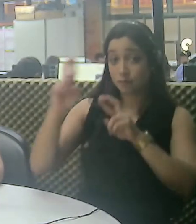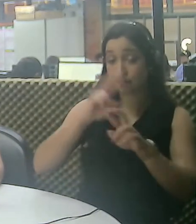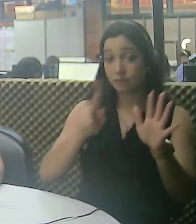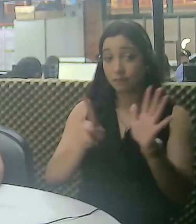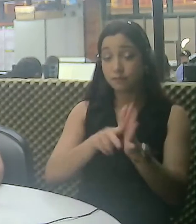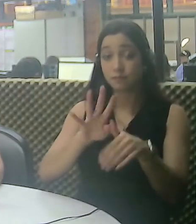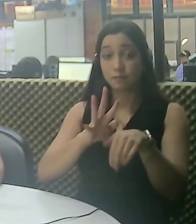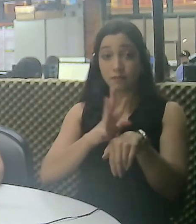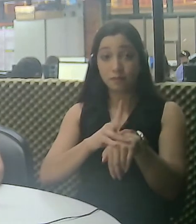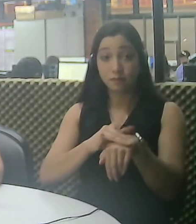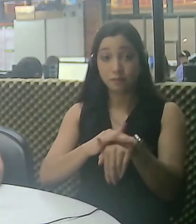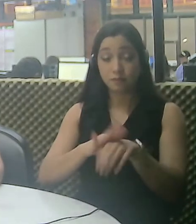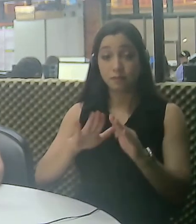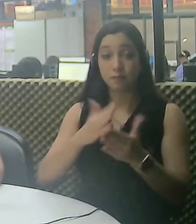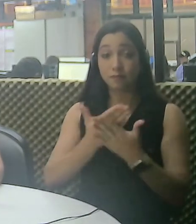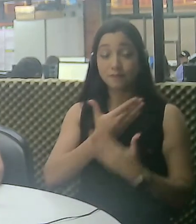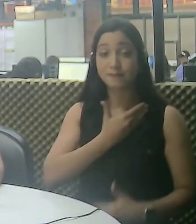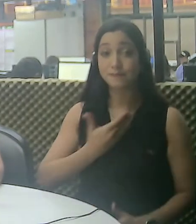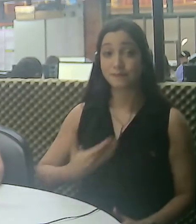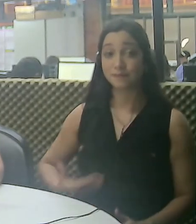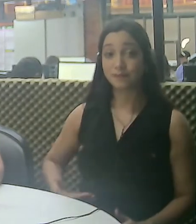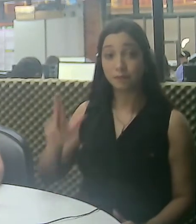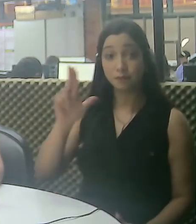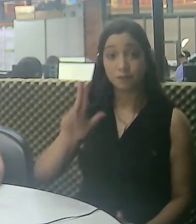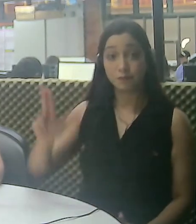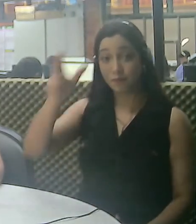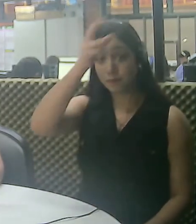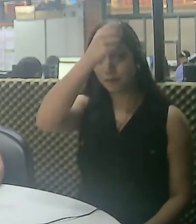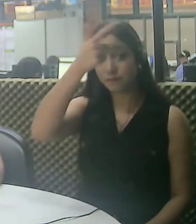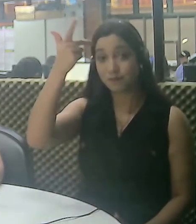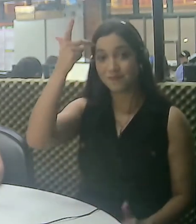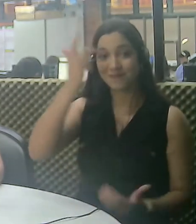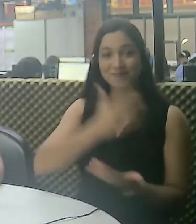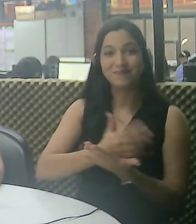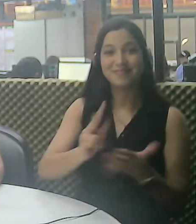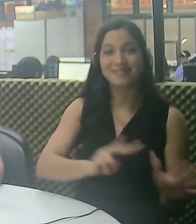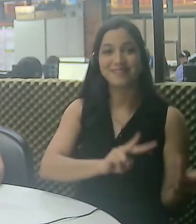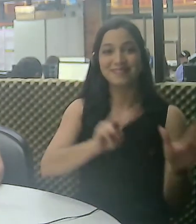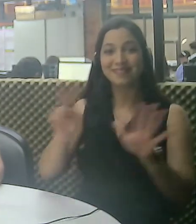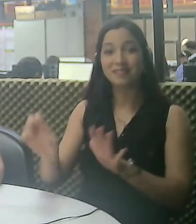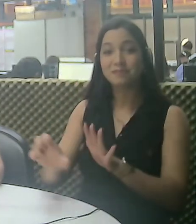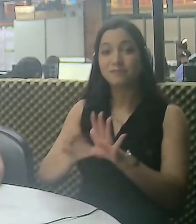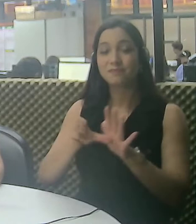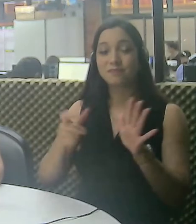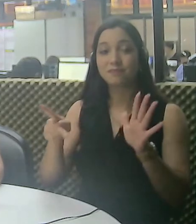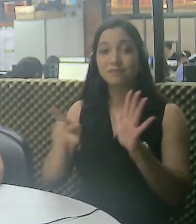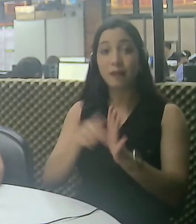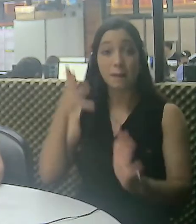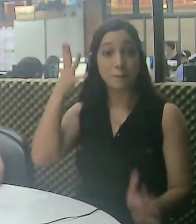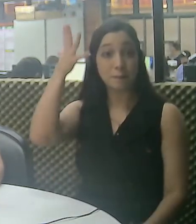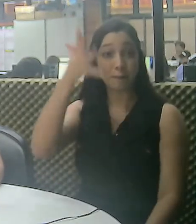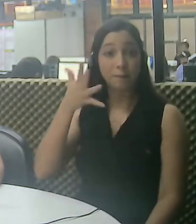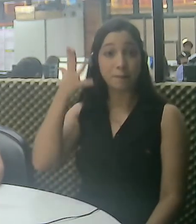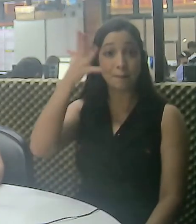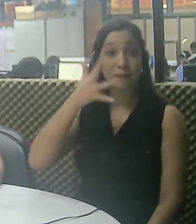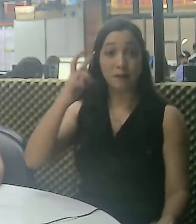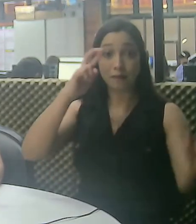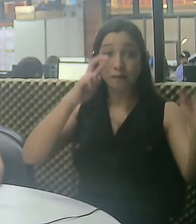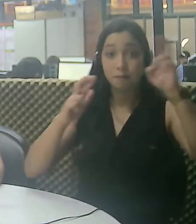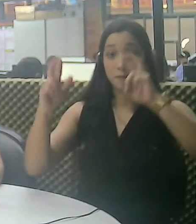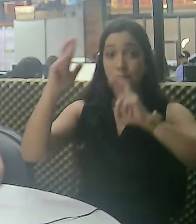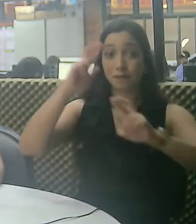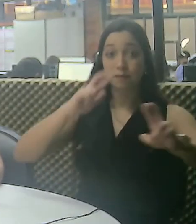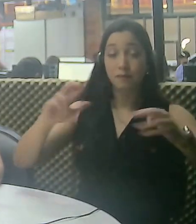Epidemiológica e da Escola de Governo da Prefeitura de Uberlândia, deu início nesta semana ao primeiro ciclo de palestras sobre vigilância das